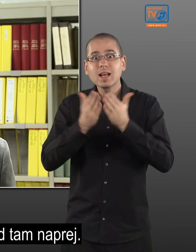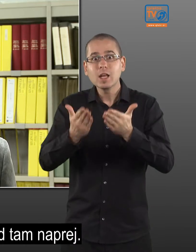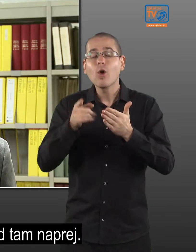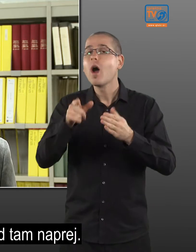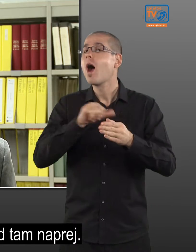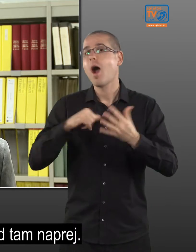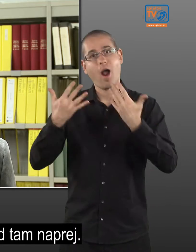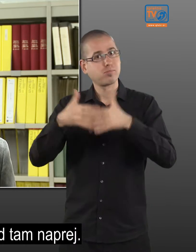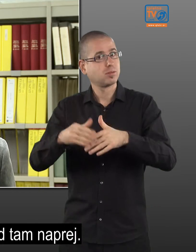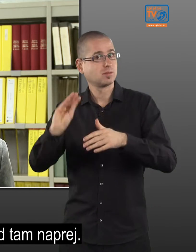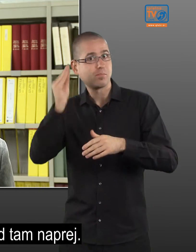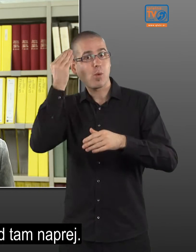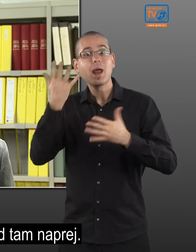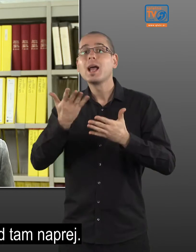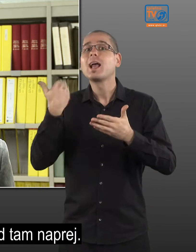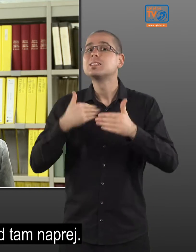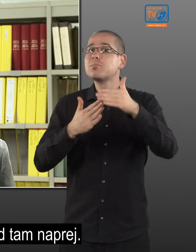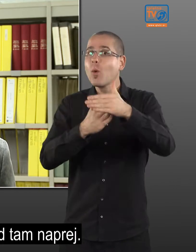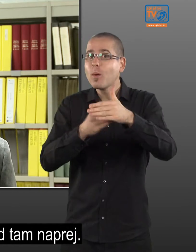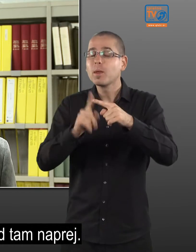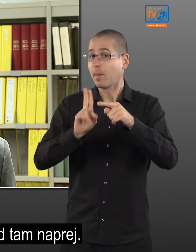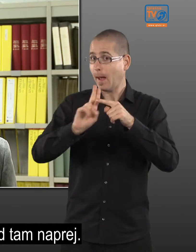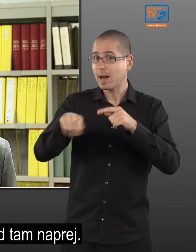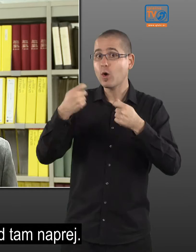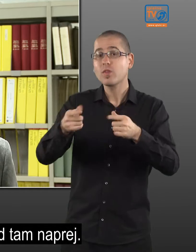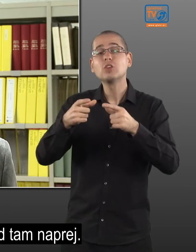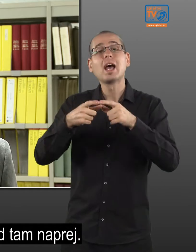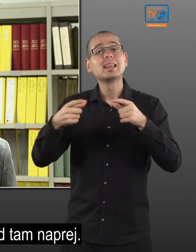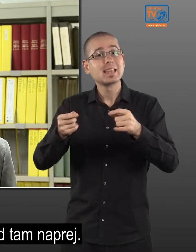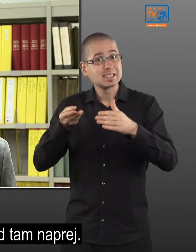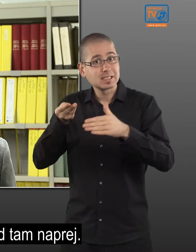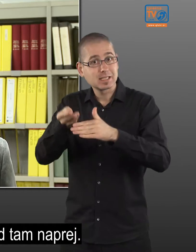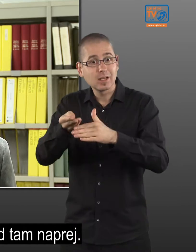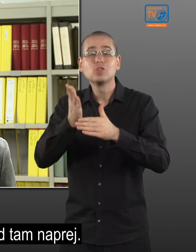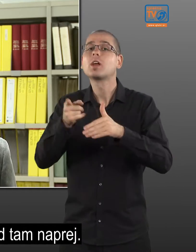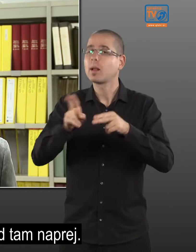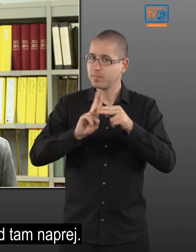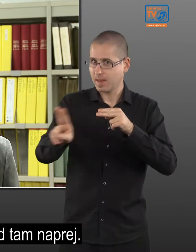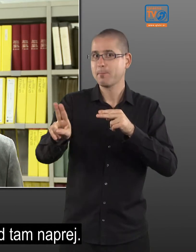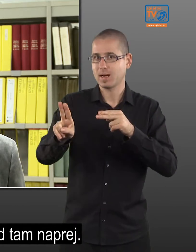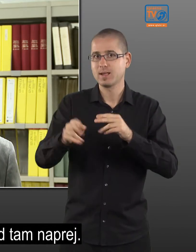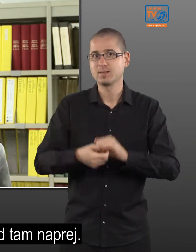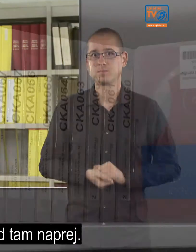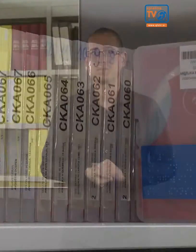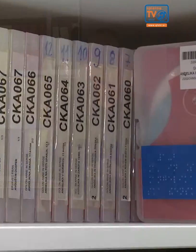si zapomni, kje si bil in gre prihodnjič, ko daš disk v predvajalnik od tam naprej.